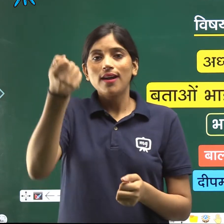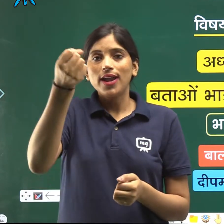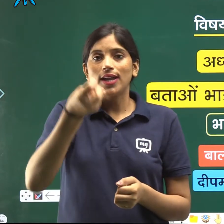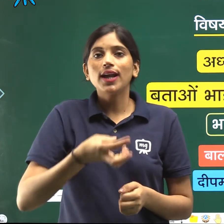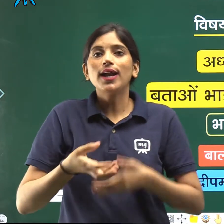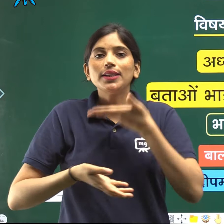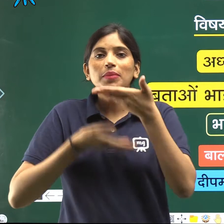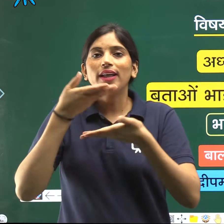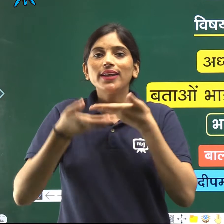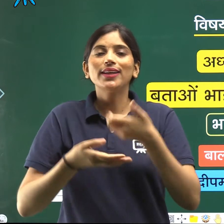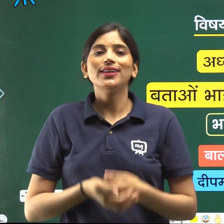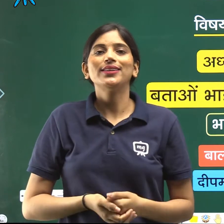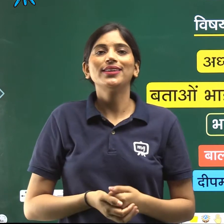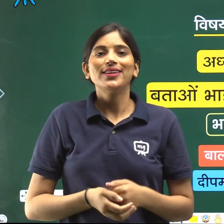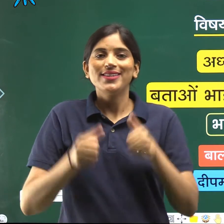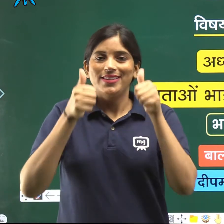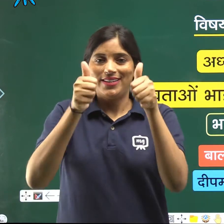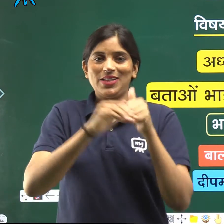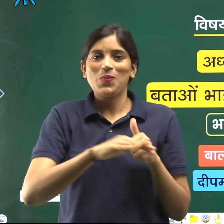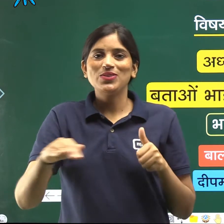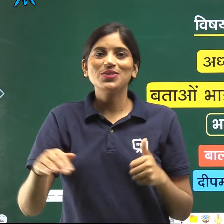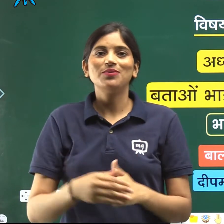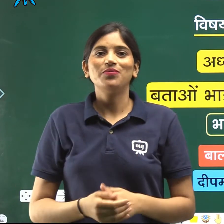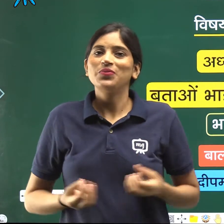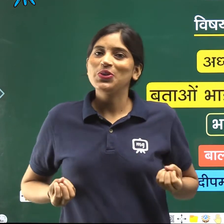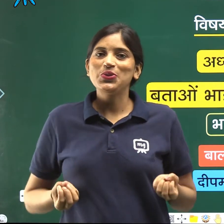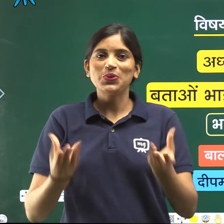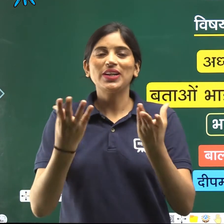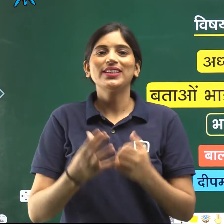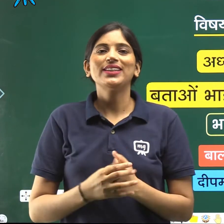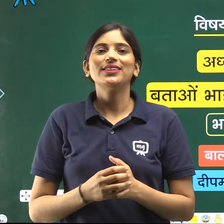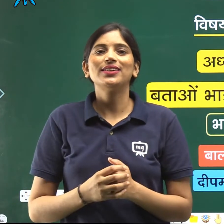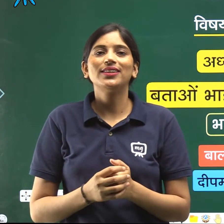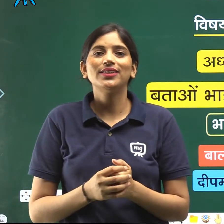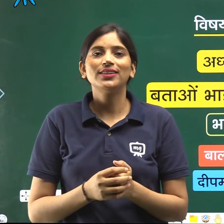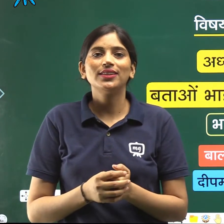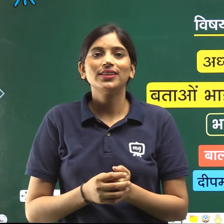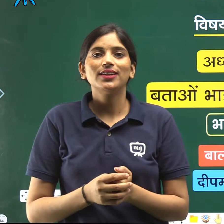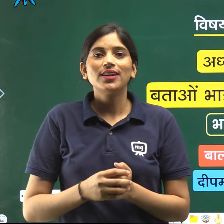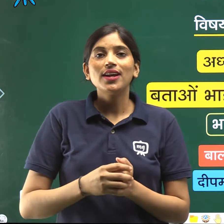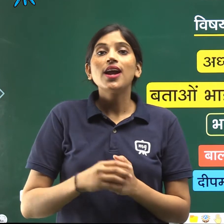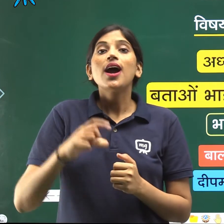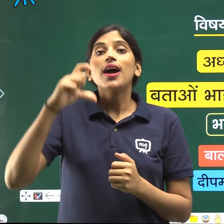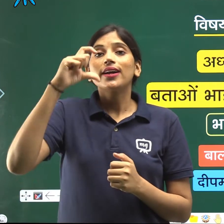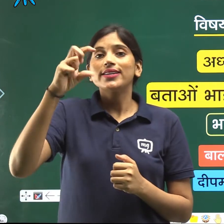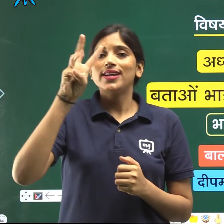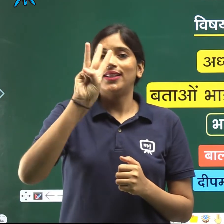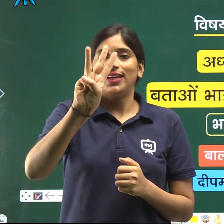गणित पढ़ाएंगे। ठीक है बच्चों, शुरू करते हैं। कक्षा